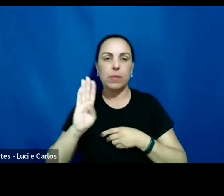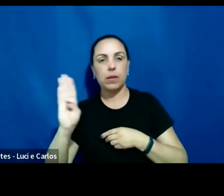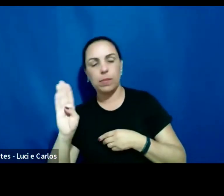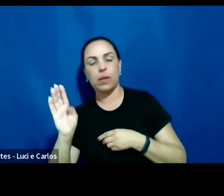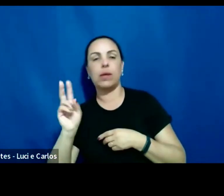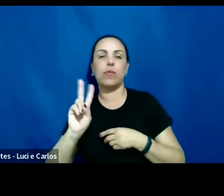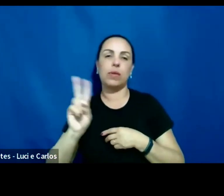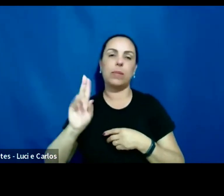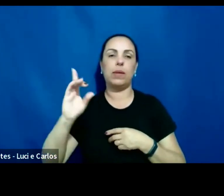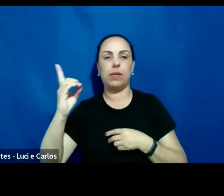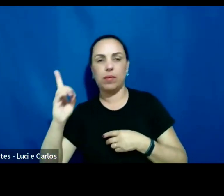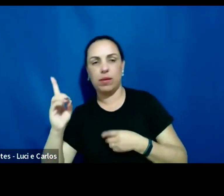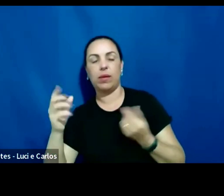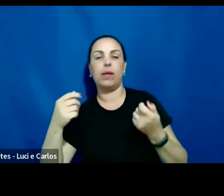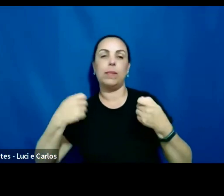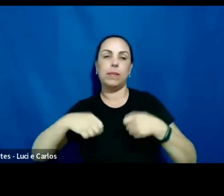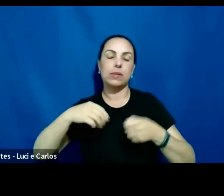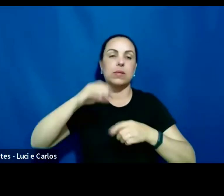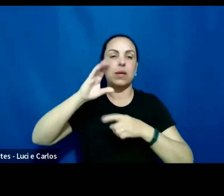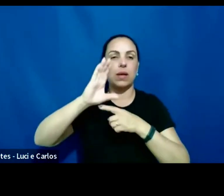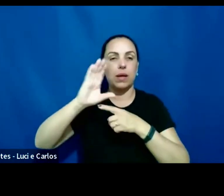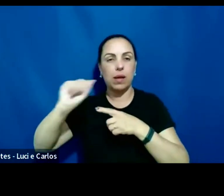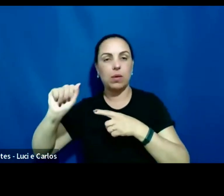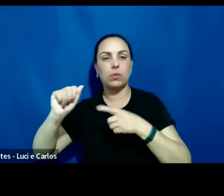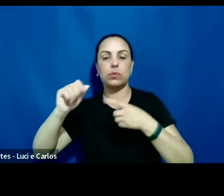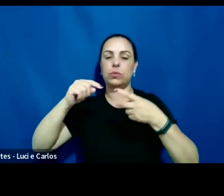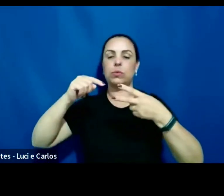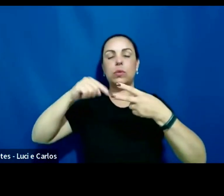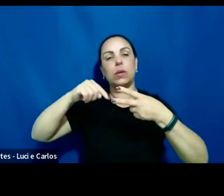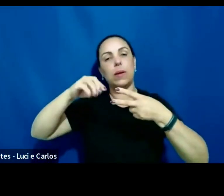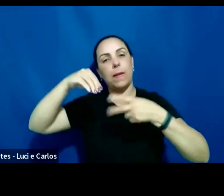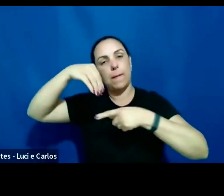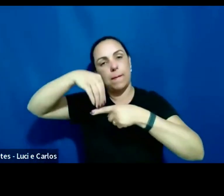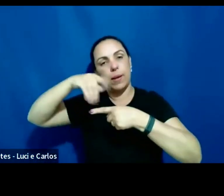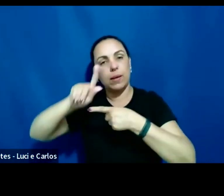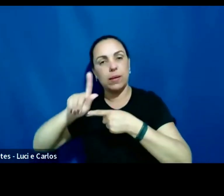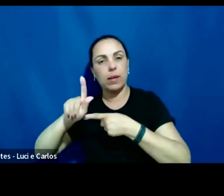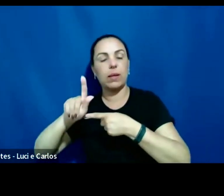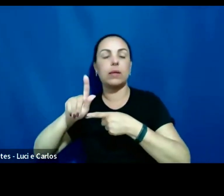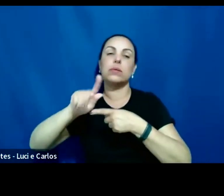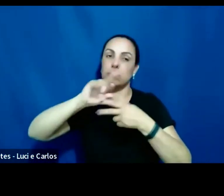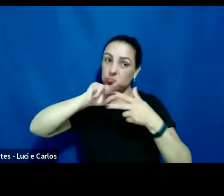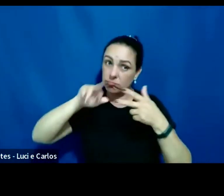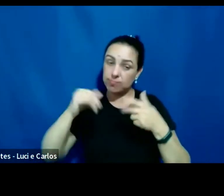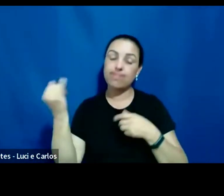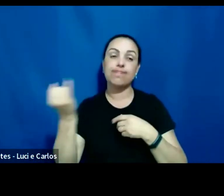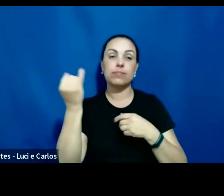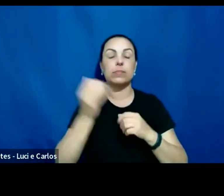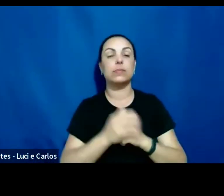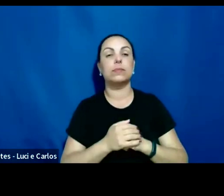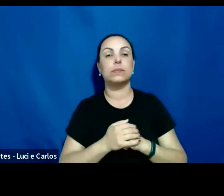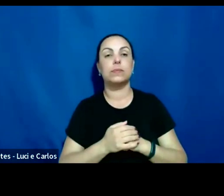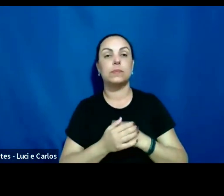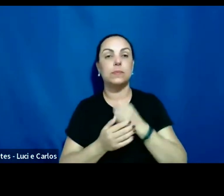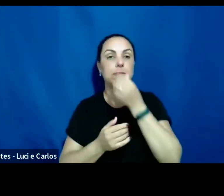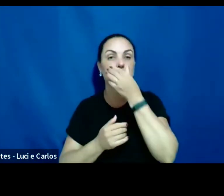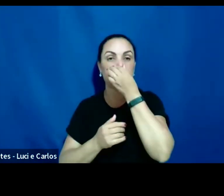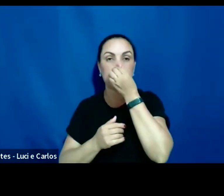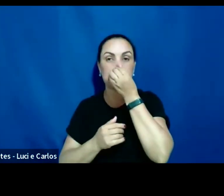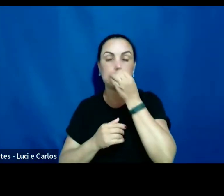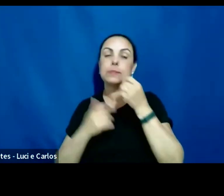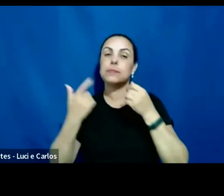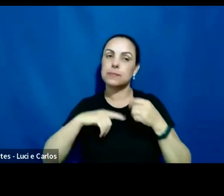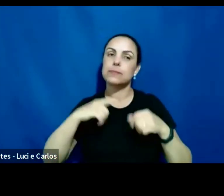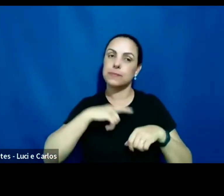Outra coisa que vocês podem usar. A maioria, isso a medicina ayurvédica e a medicina